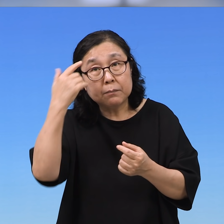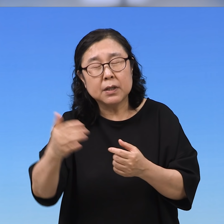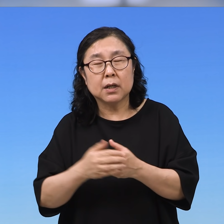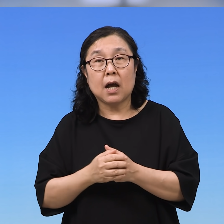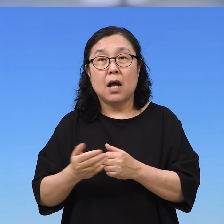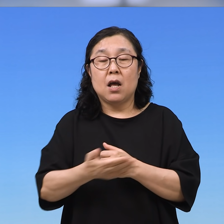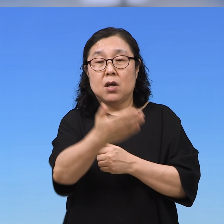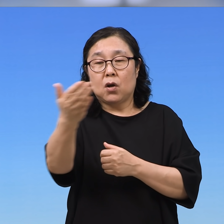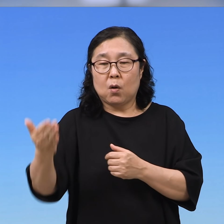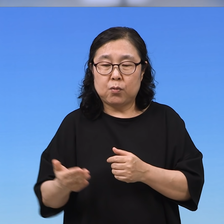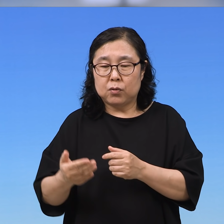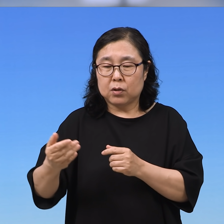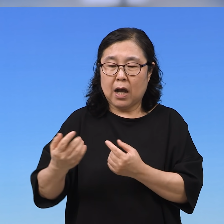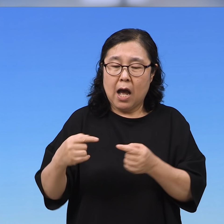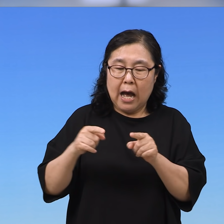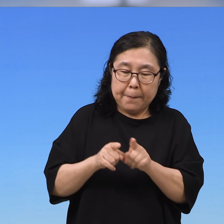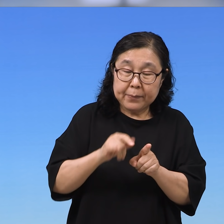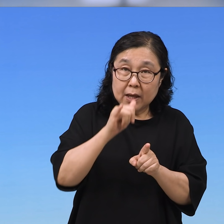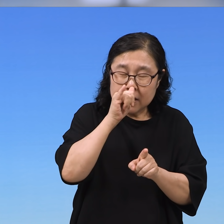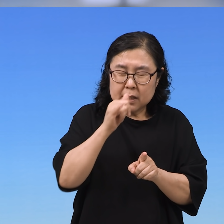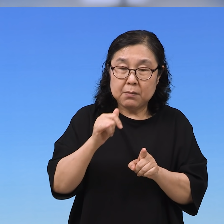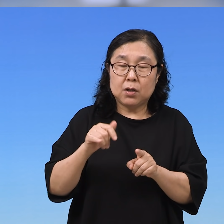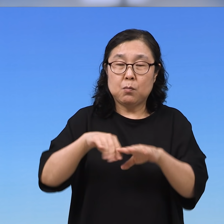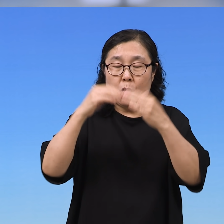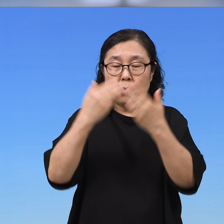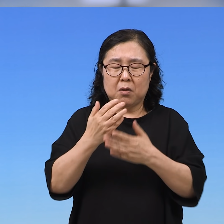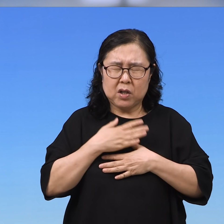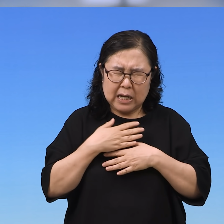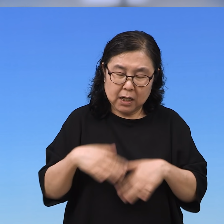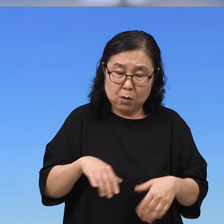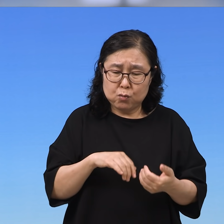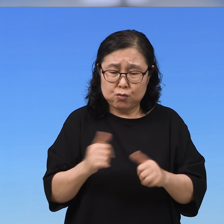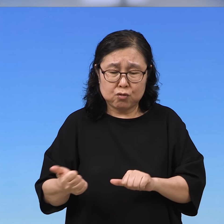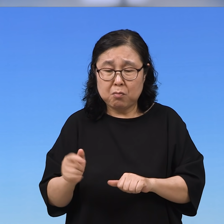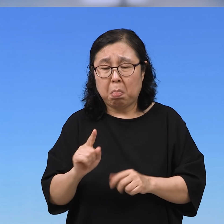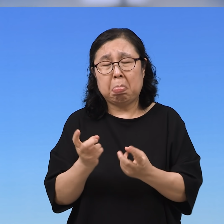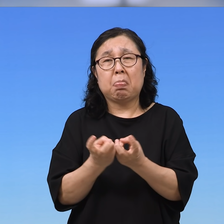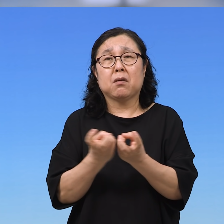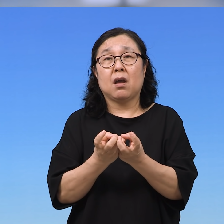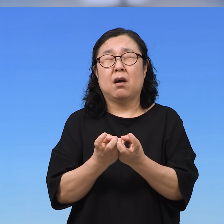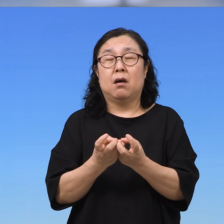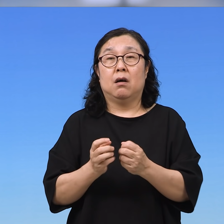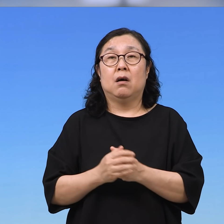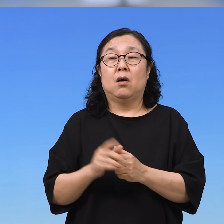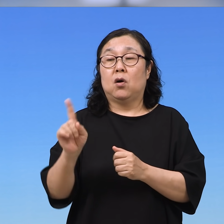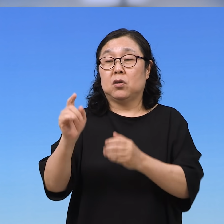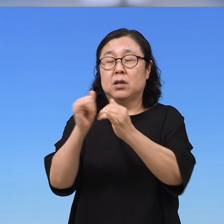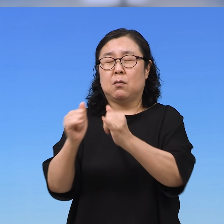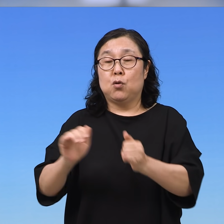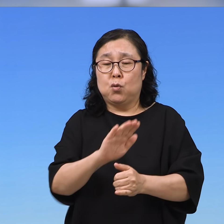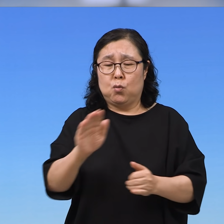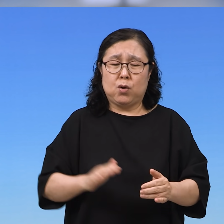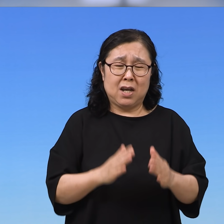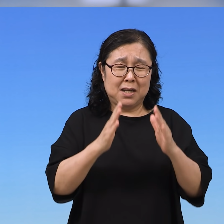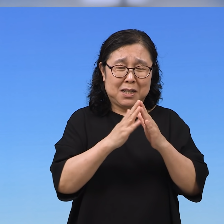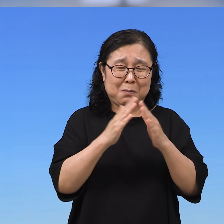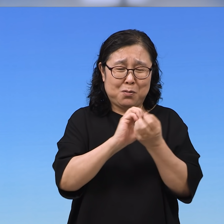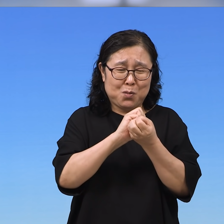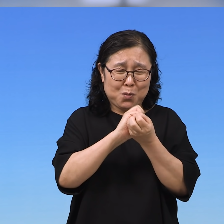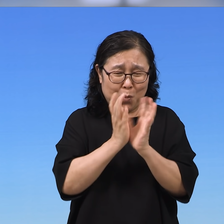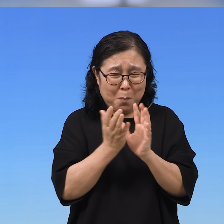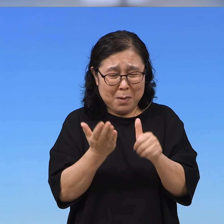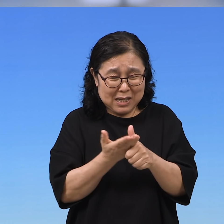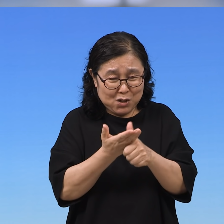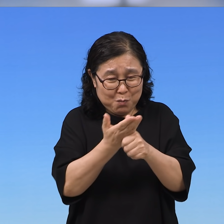여러분에게만 다가오면 그 사람이 다 시들시들해지고, 여러분에게만 다가오면 그 사람이 다 죽어요. 어떤 사람은 그러잖아요. 우리 집은